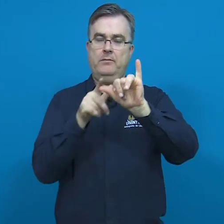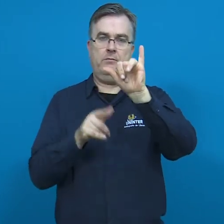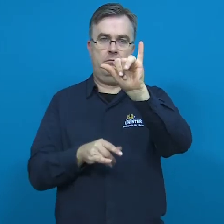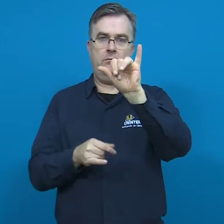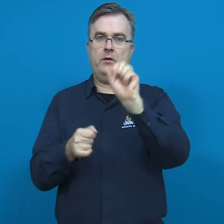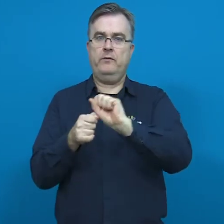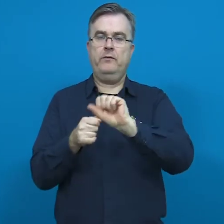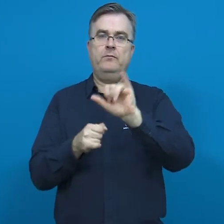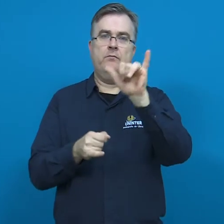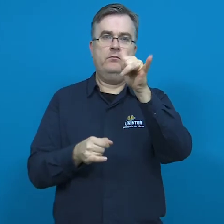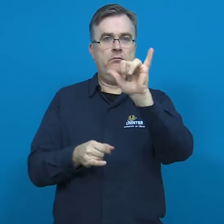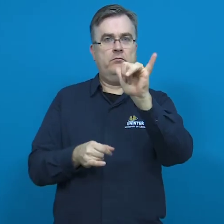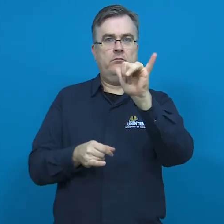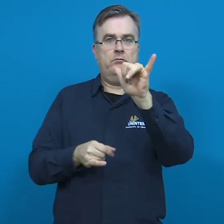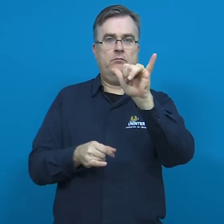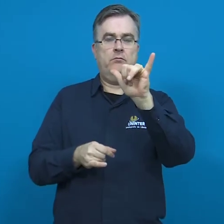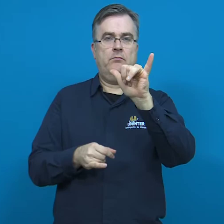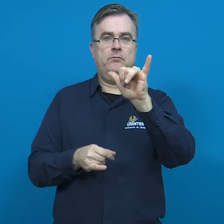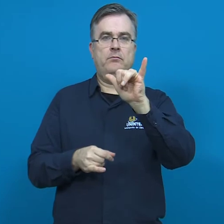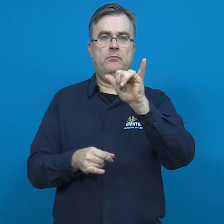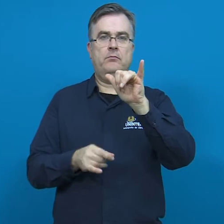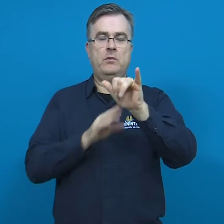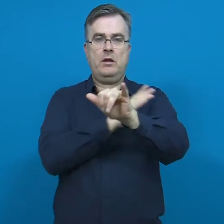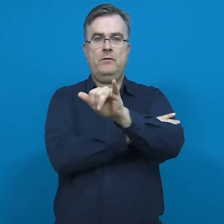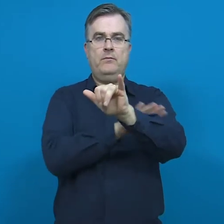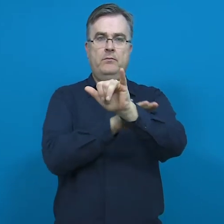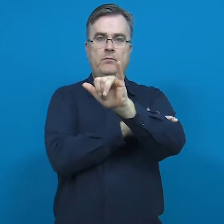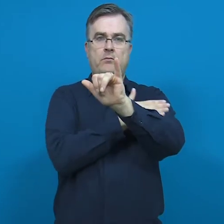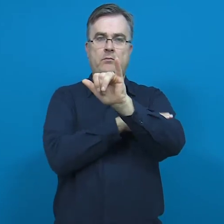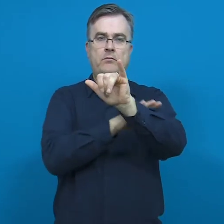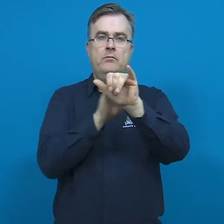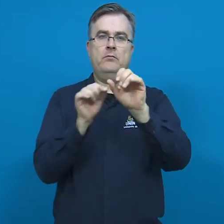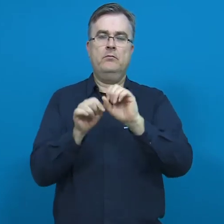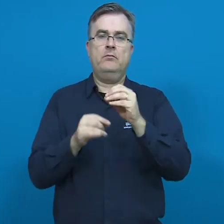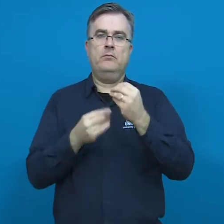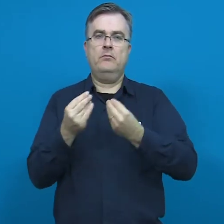hang loose, se você fizer um movimento com o braço